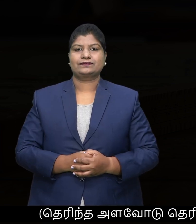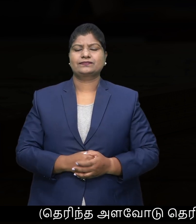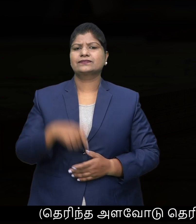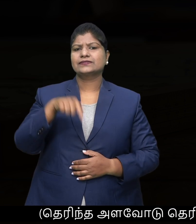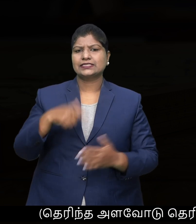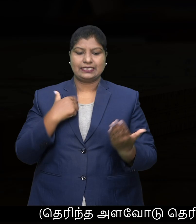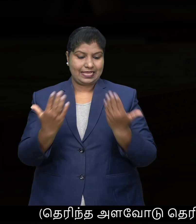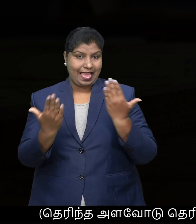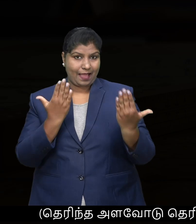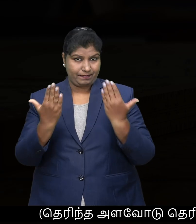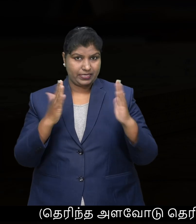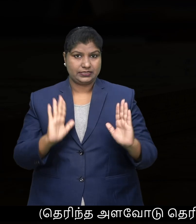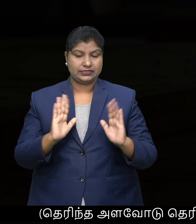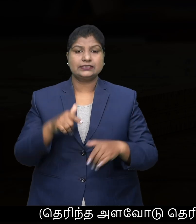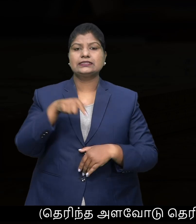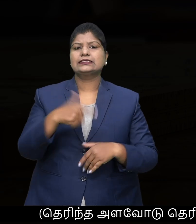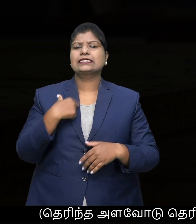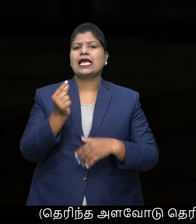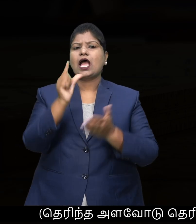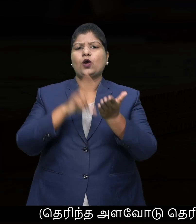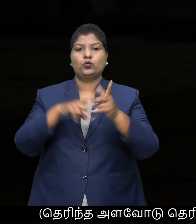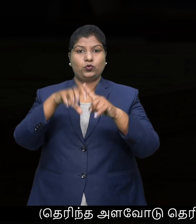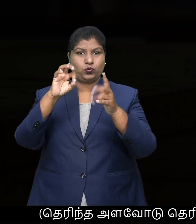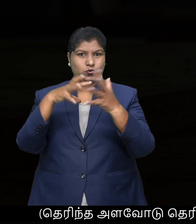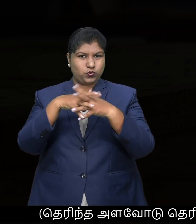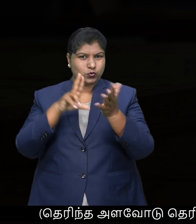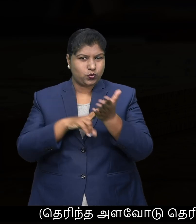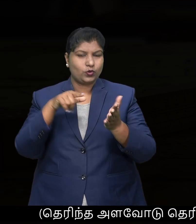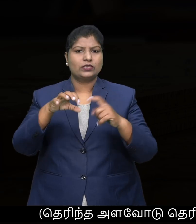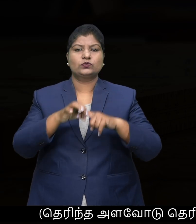அதாவது தெரிந்த அளவோடு தெரியாத அளவை ஒப்பிடுதல்.